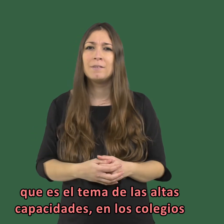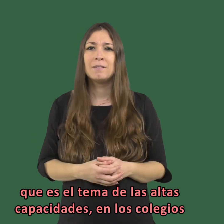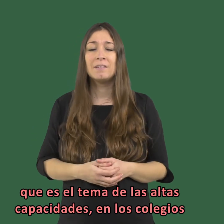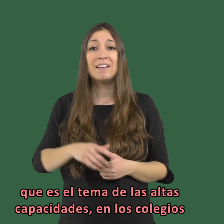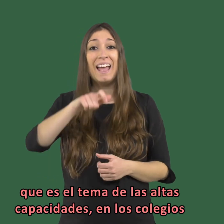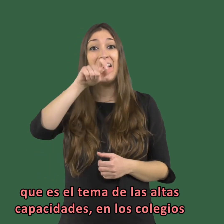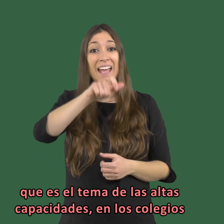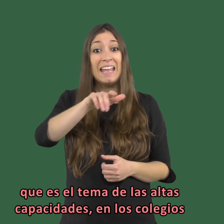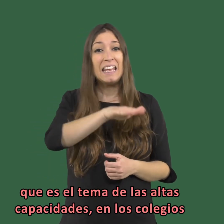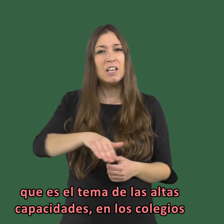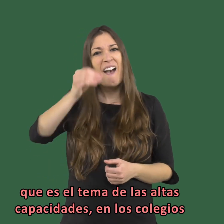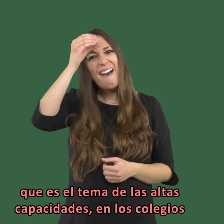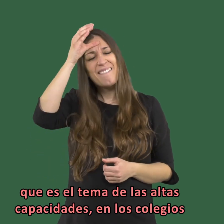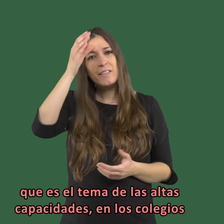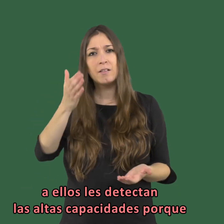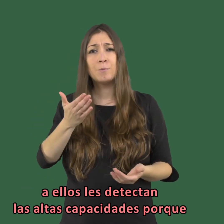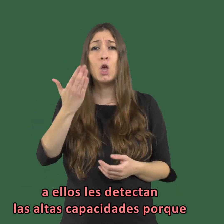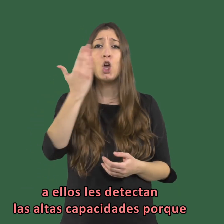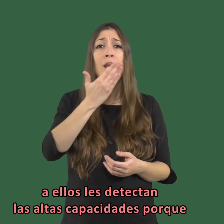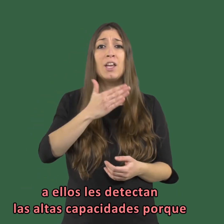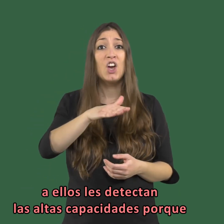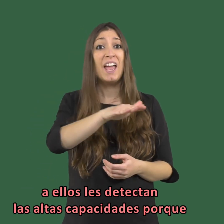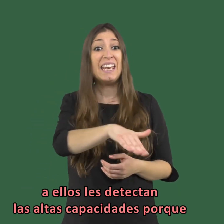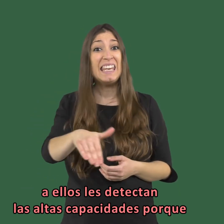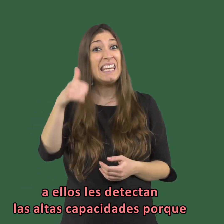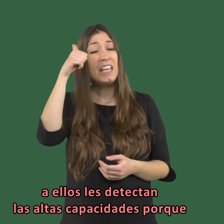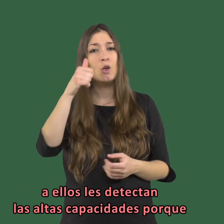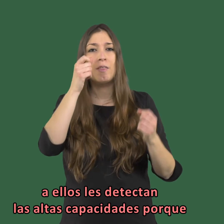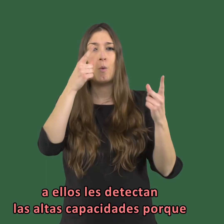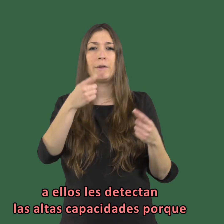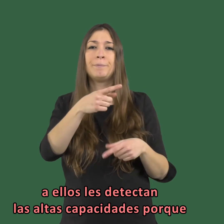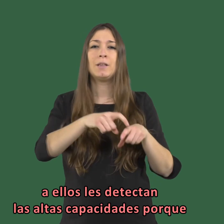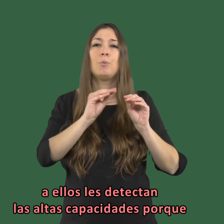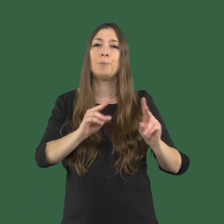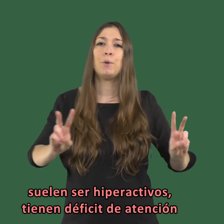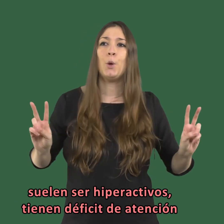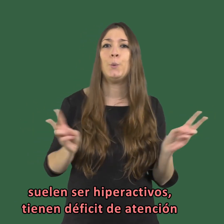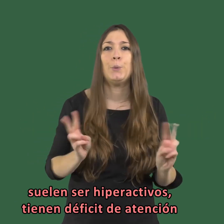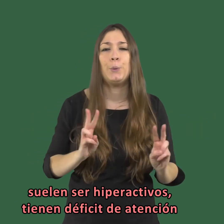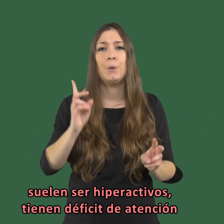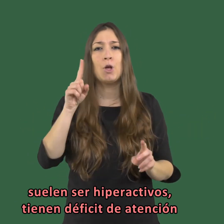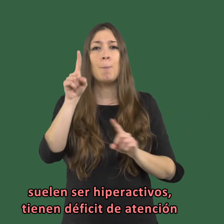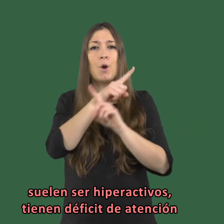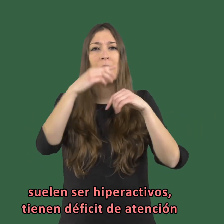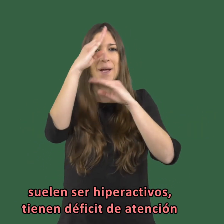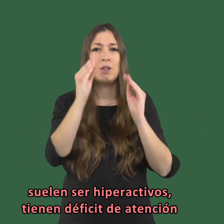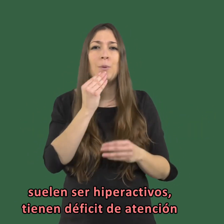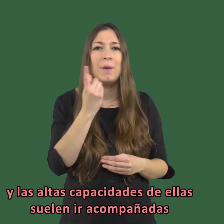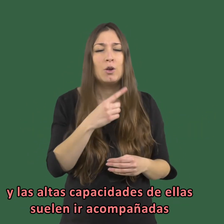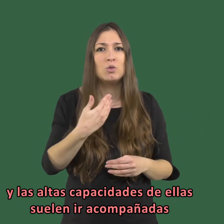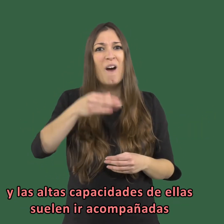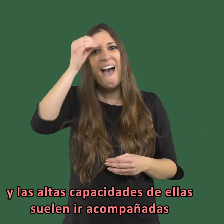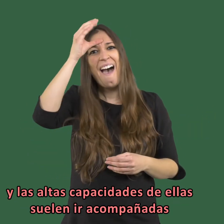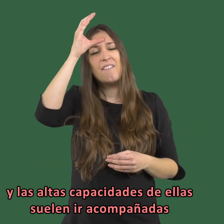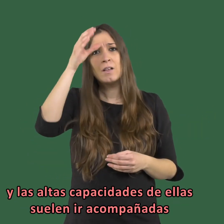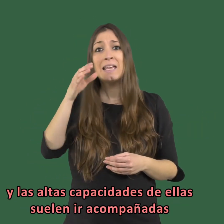el tema de las altas capacidades. En los colegios a ellos les detectan las altas capacidades porque suelen ser hiperactivos, tienen déficit de atención, y las